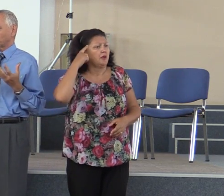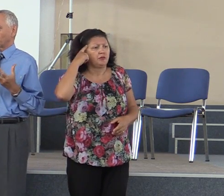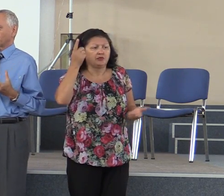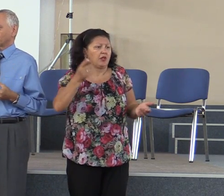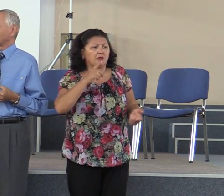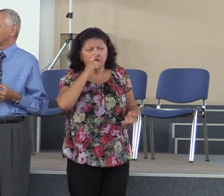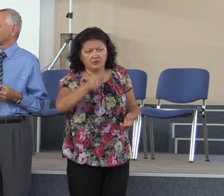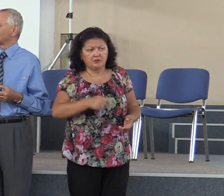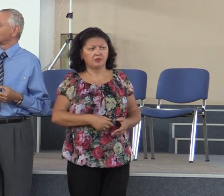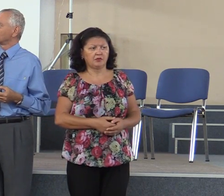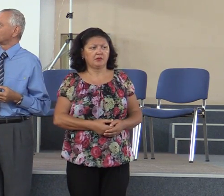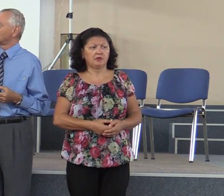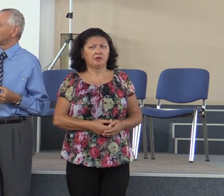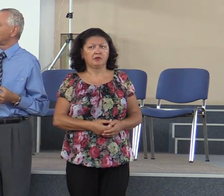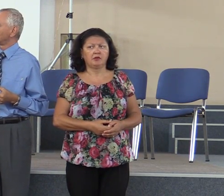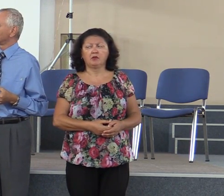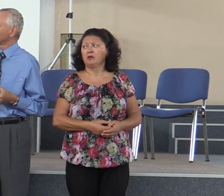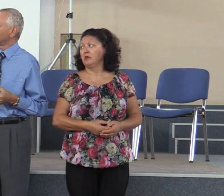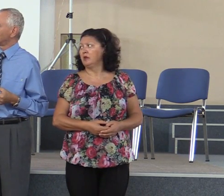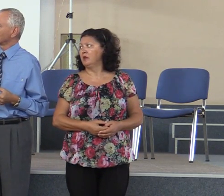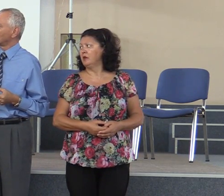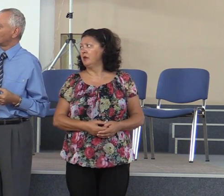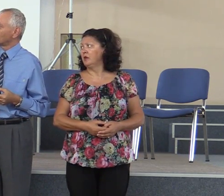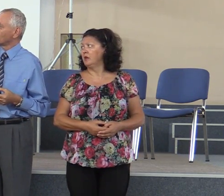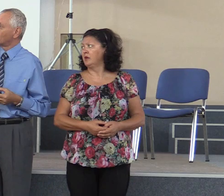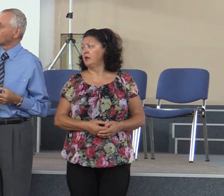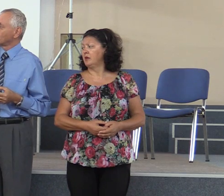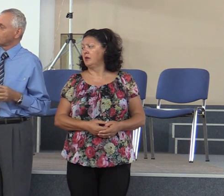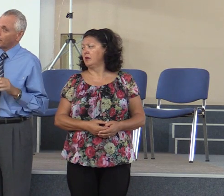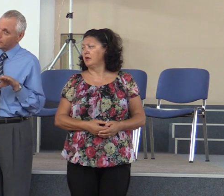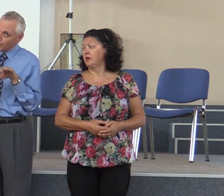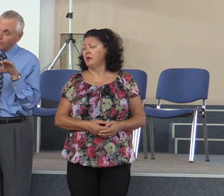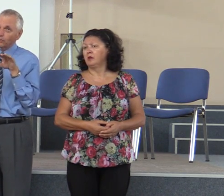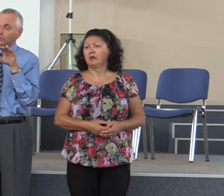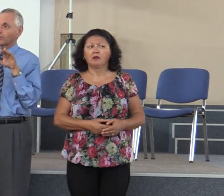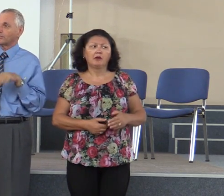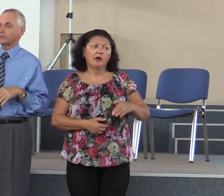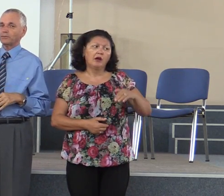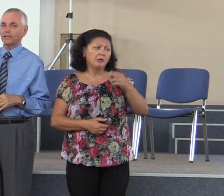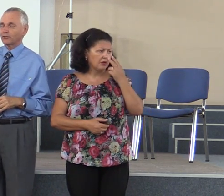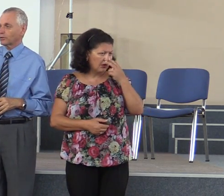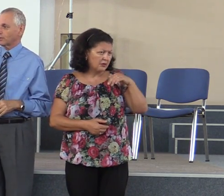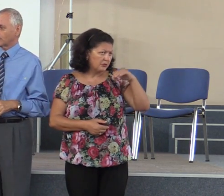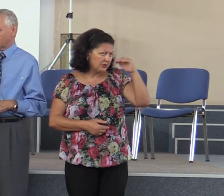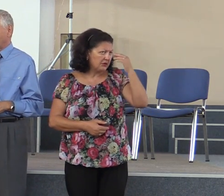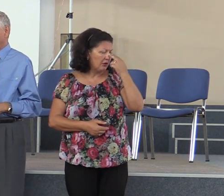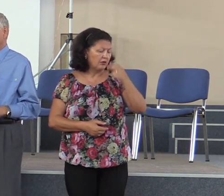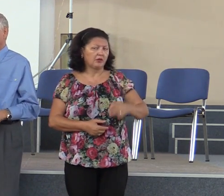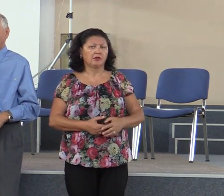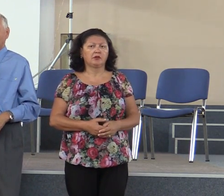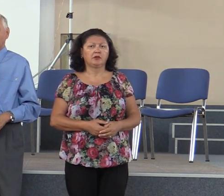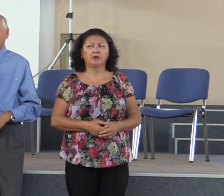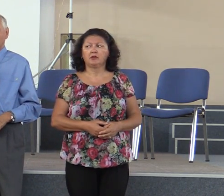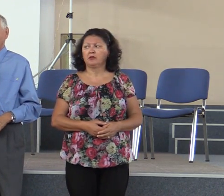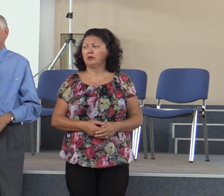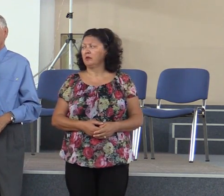va spune. I lifted my eyes to look into his. Mi-am ridicat puțin ochii și m-am uitat în ochii lui. And